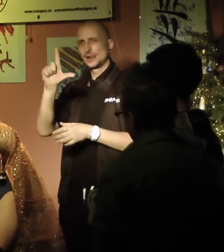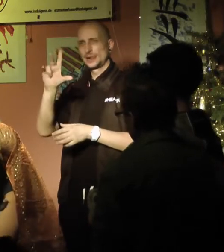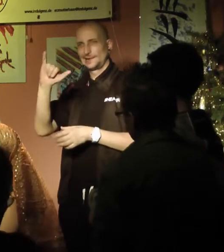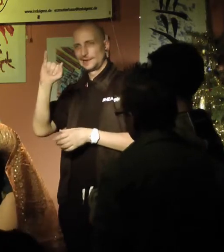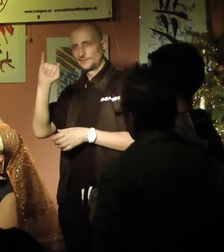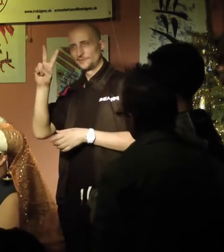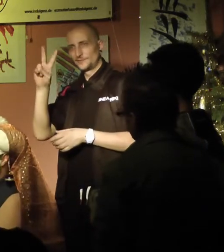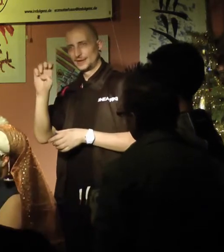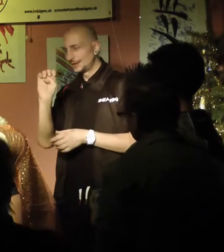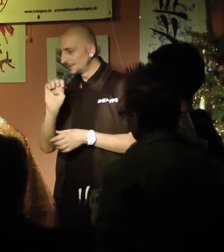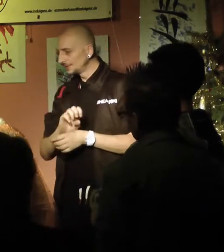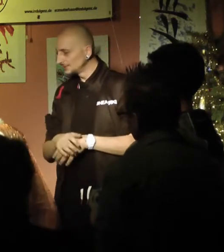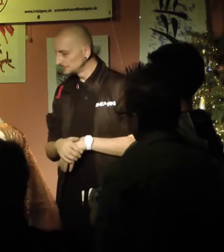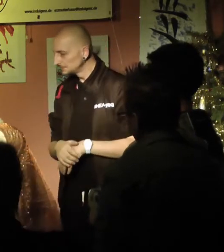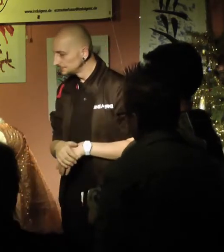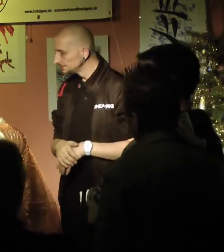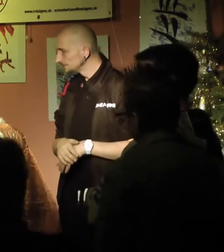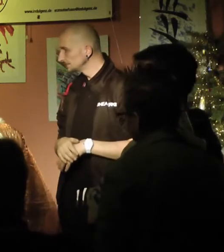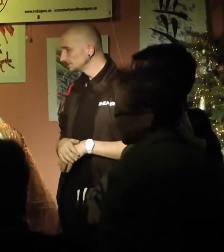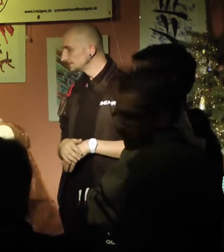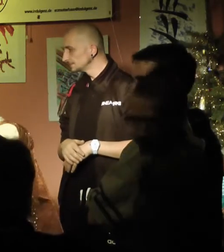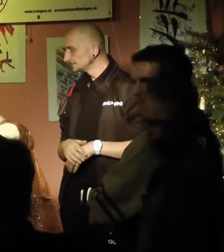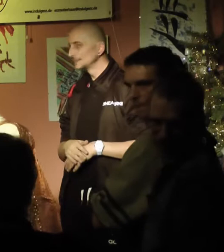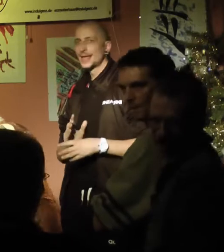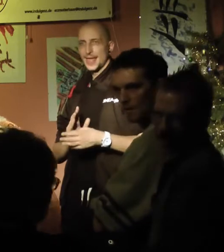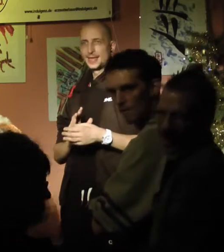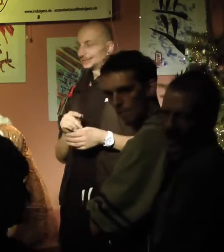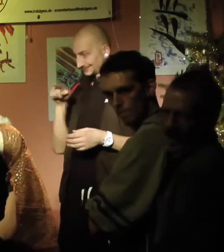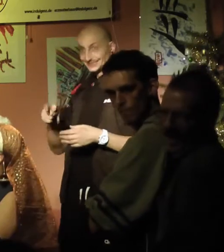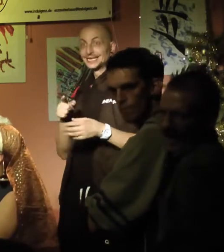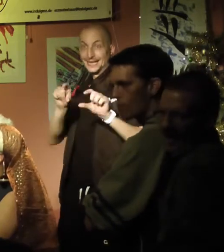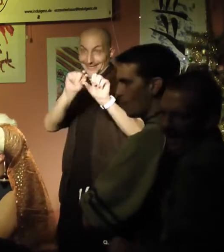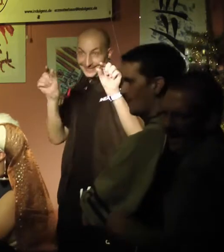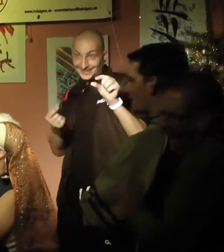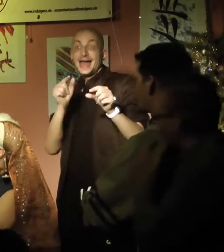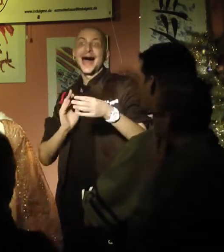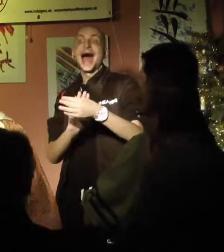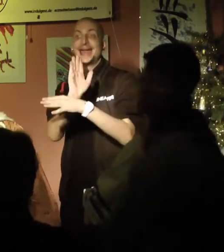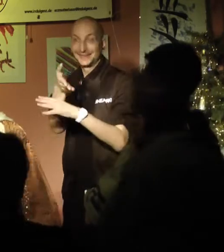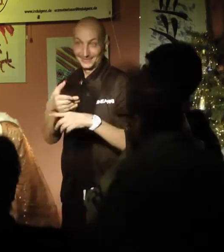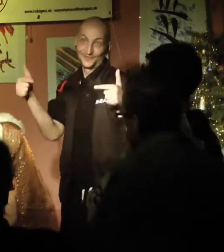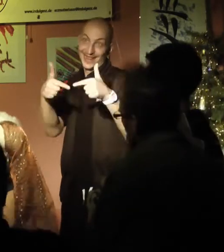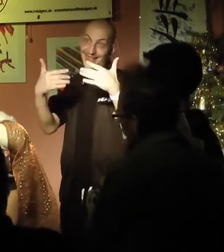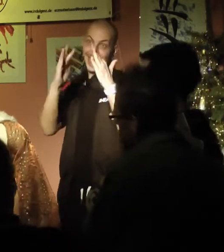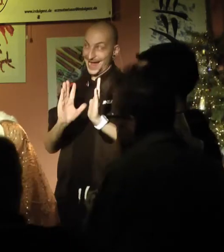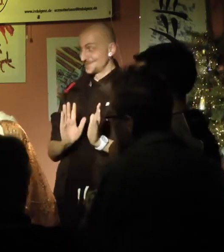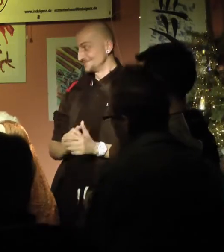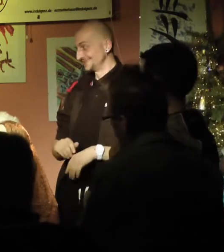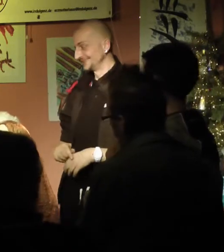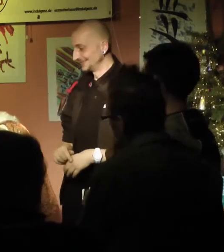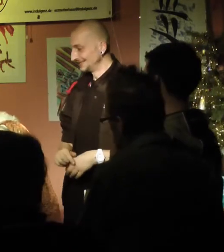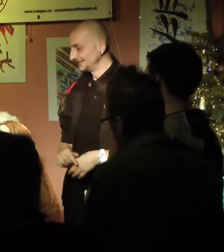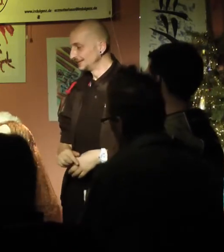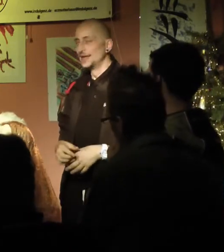Von einem unserer Kooperationspartner, House of Light. Und House of Light verwendet nicht unser... Oh, ist das